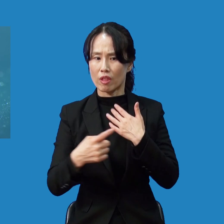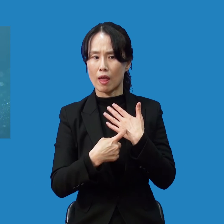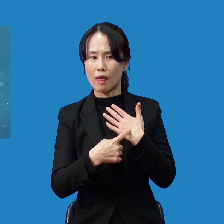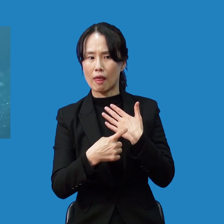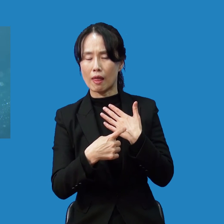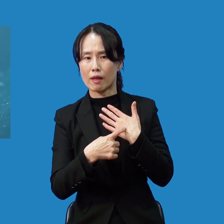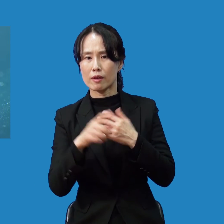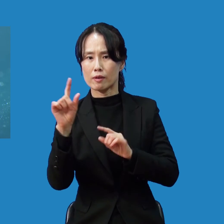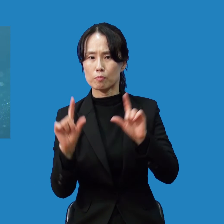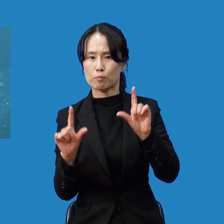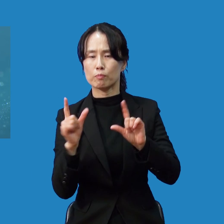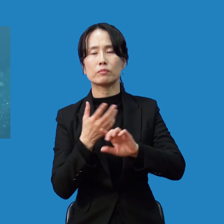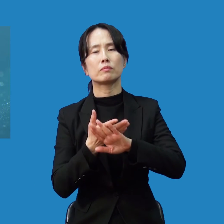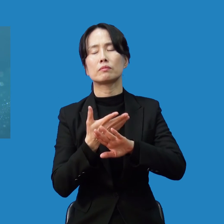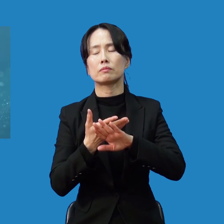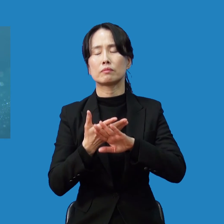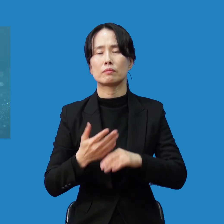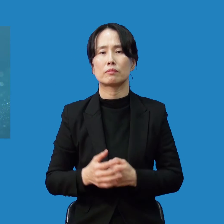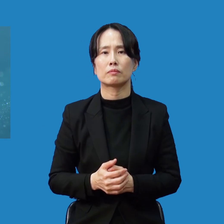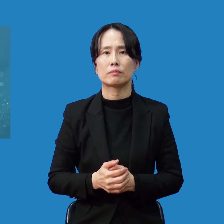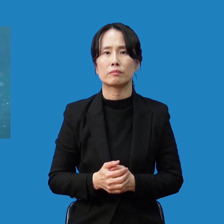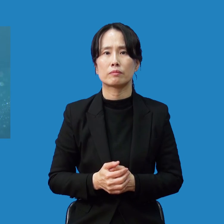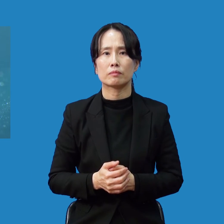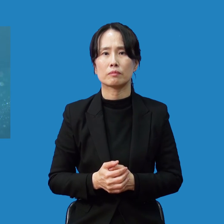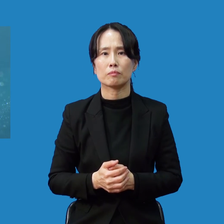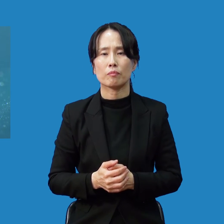그런데 불편한 것은 사실입니다.